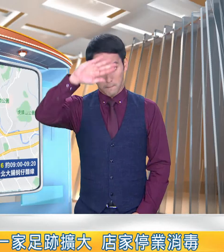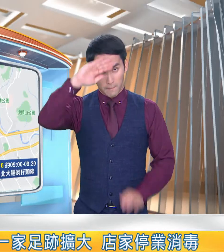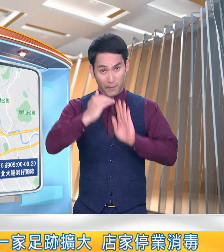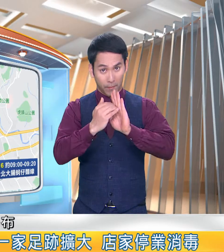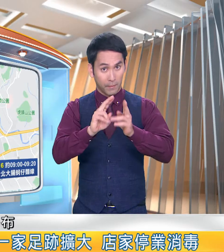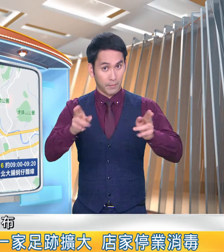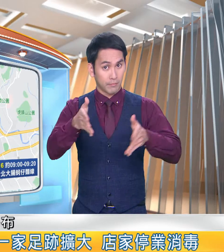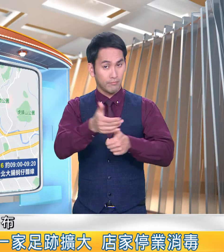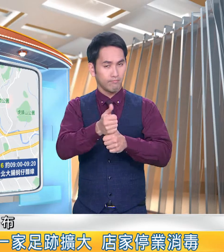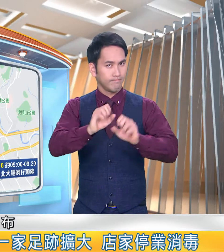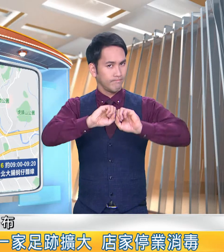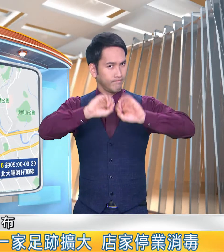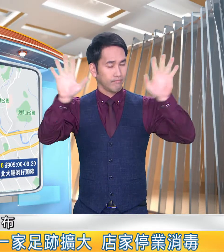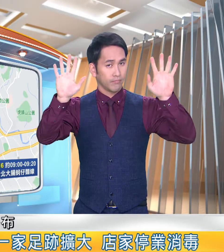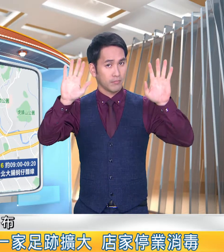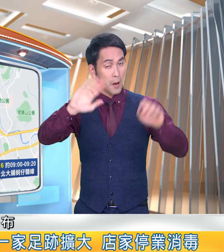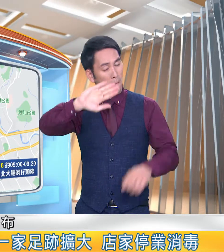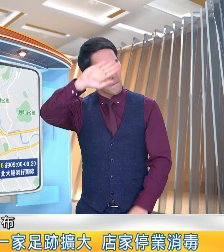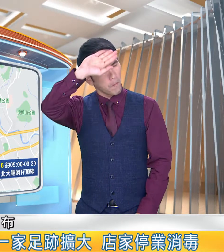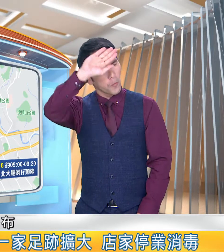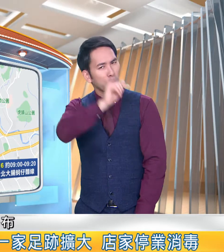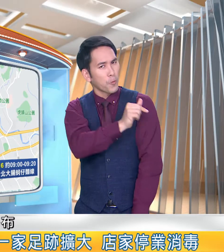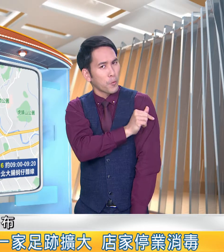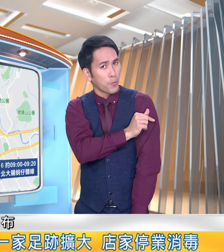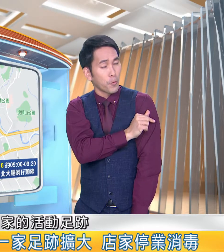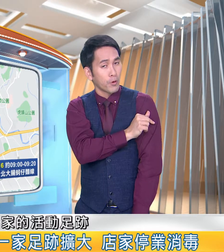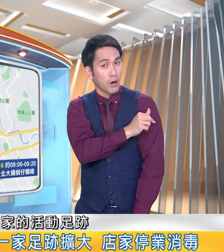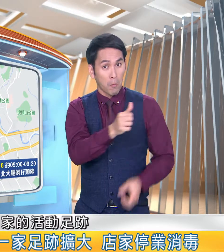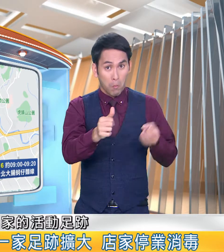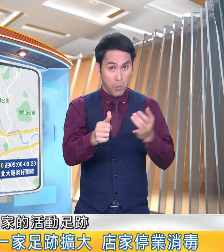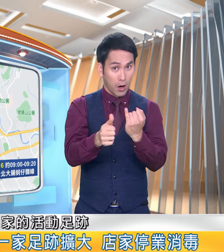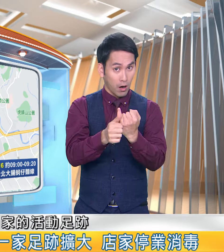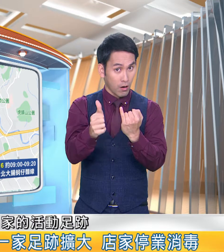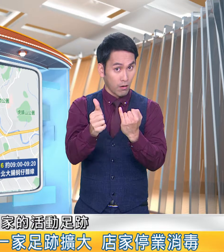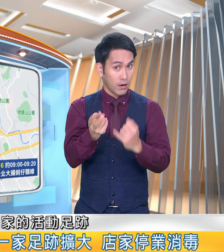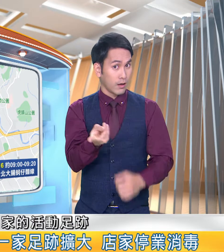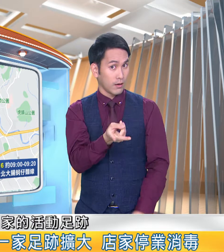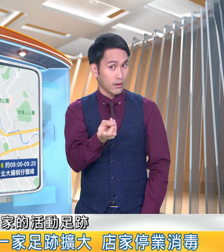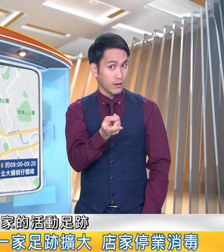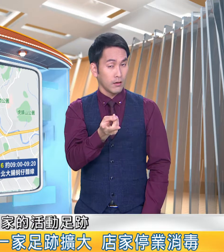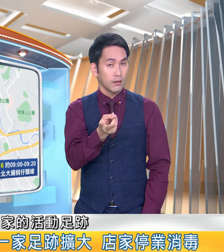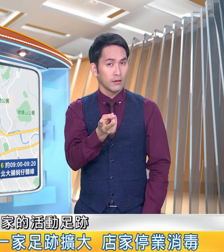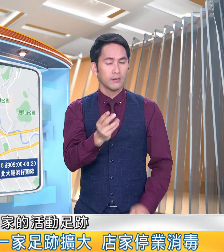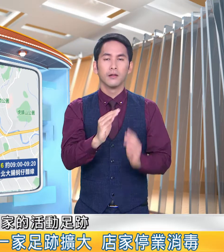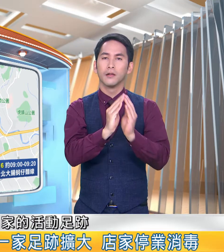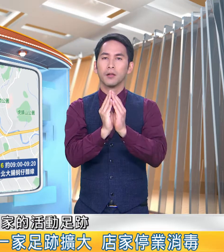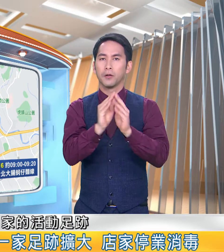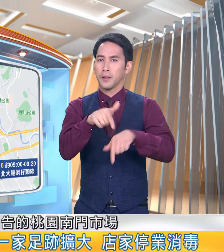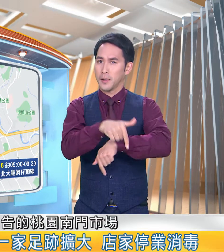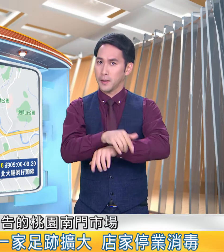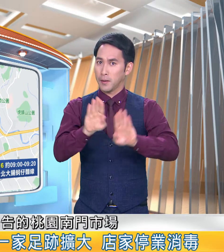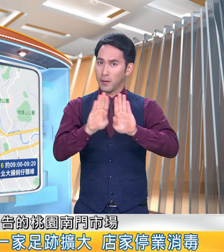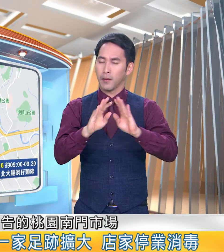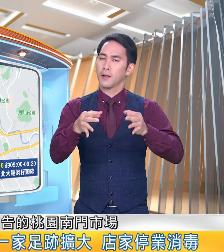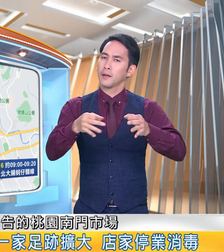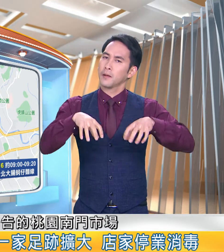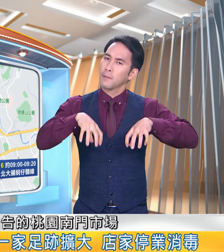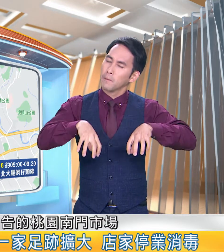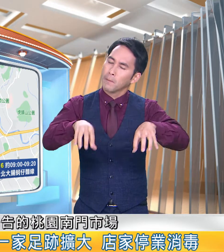指挥中心在公布确诊护理师一家的活动足迹，除了前一天公告的桃园南门